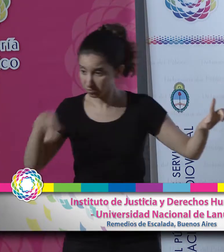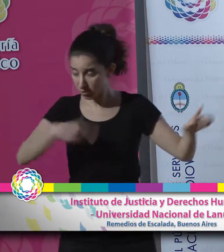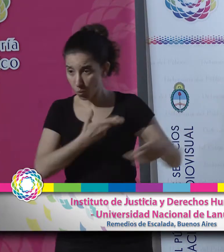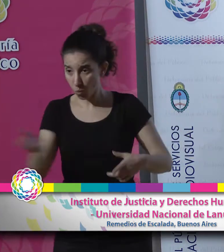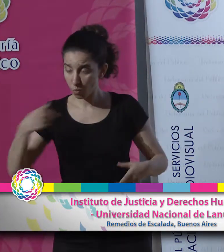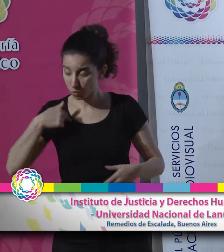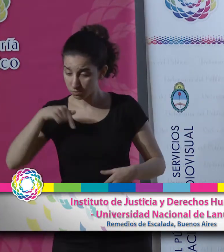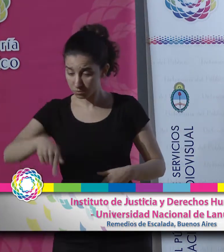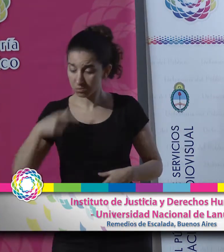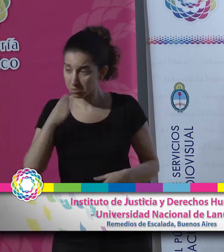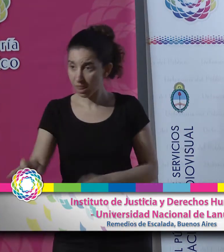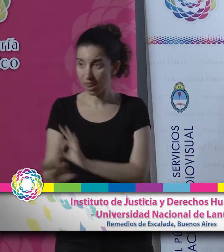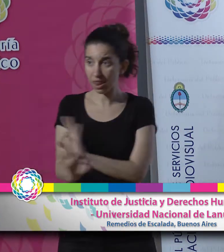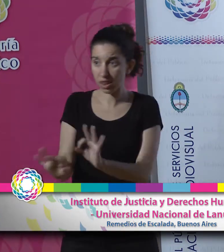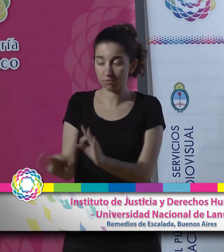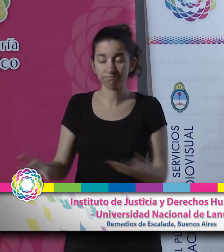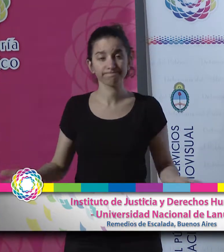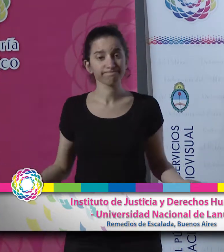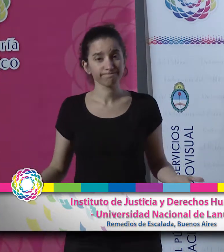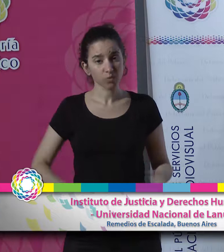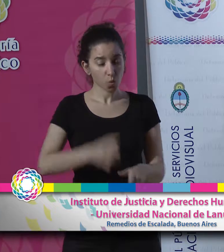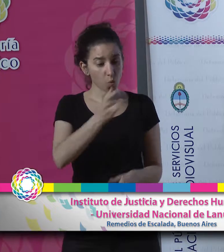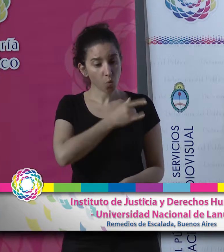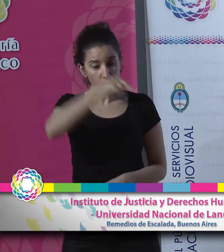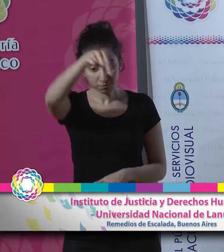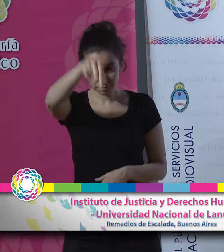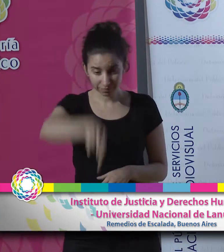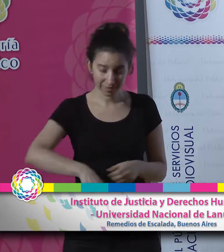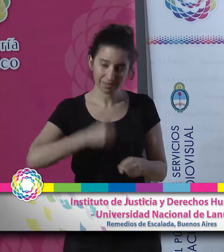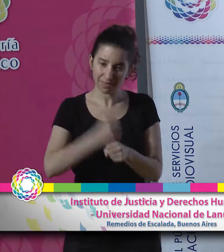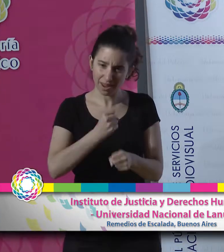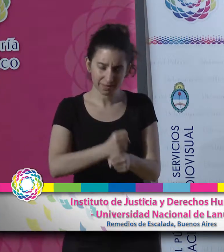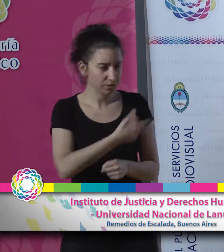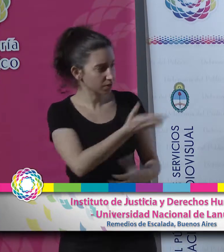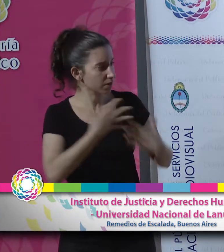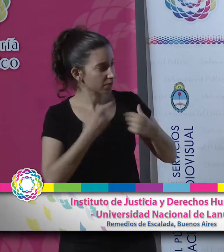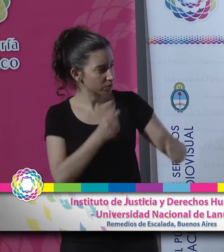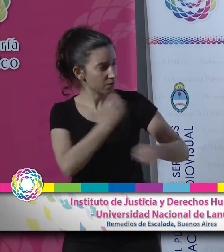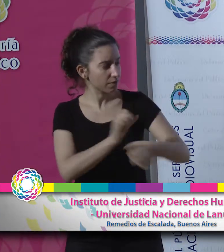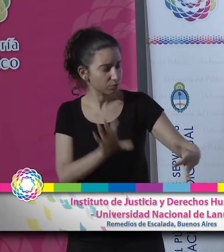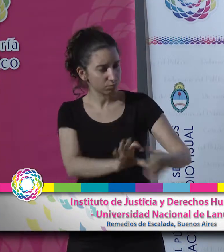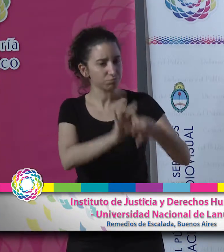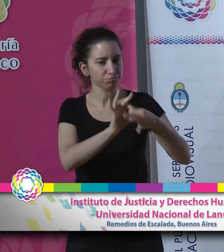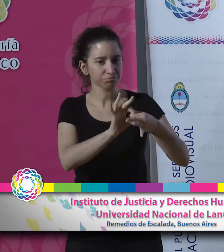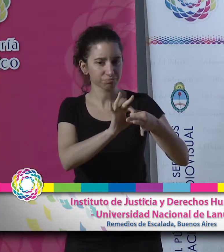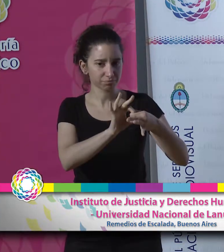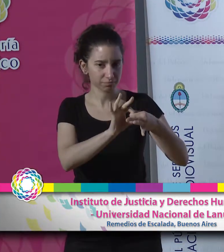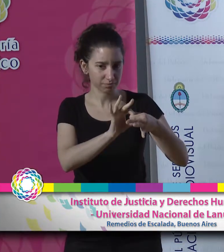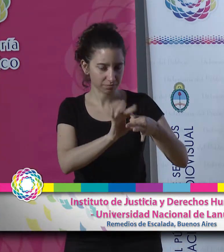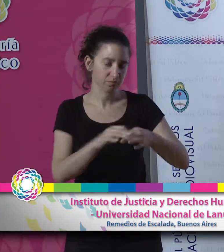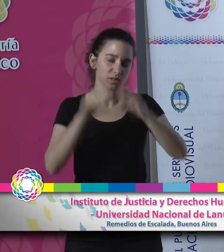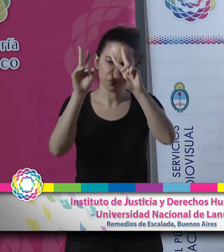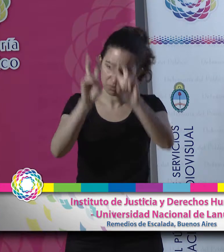por parte de elena con el trabajo de la universidad por último es muy importante con la defensoría del público yo dije que teníamos varias